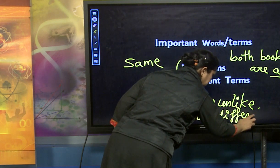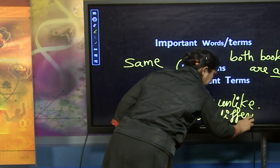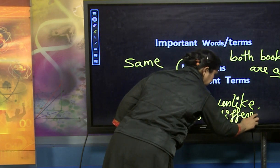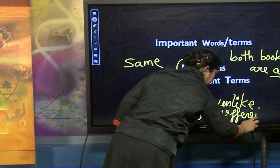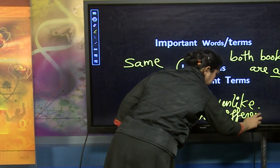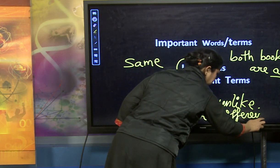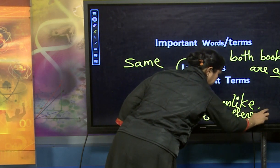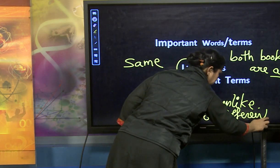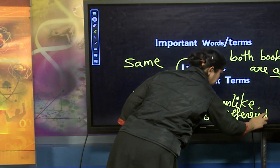शब्द